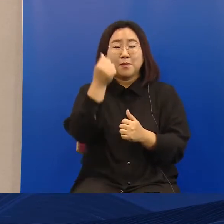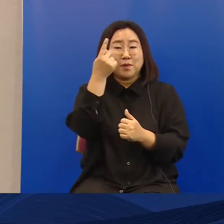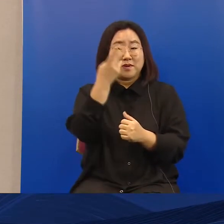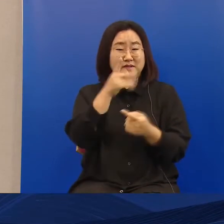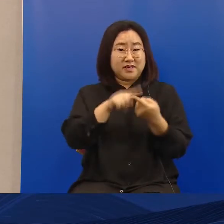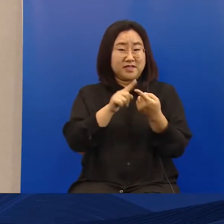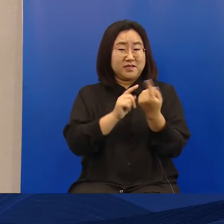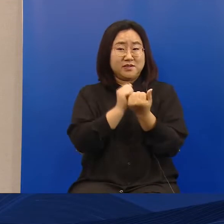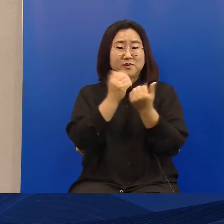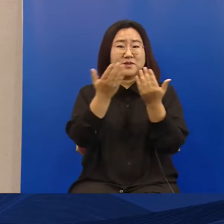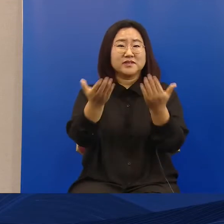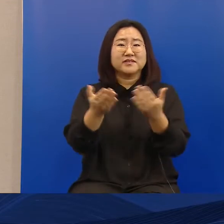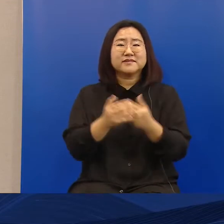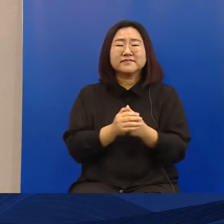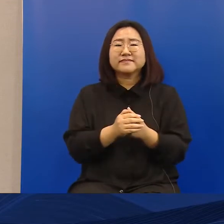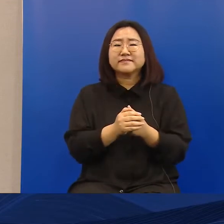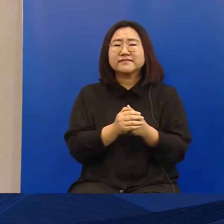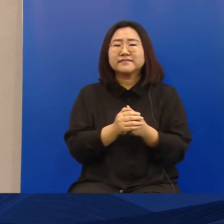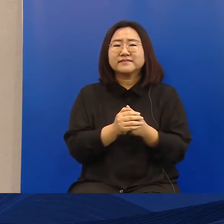좀 드리겠습니다.